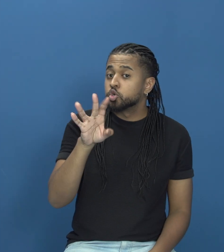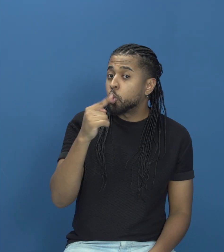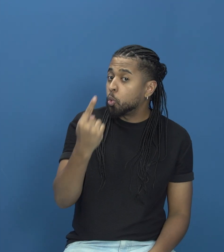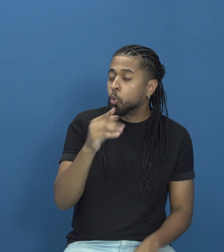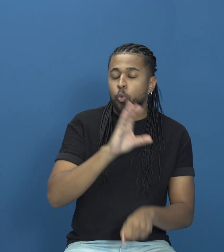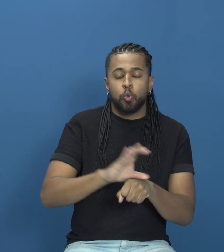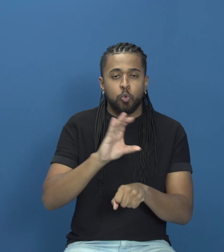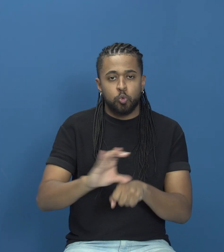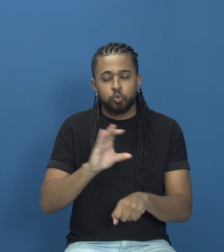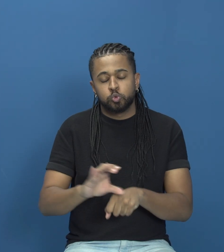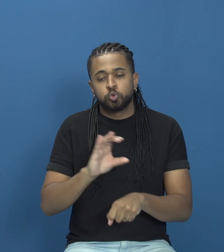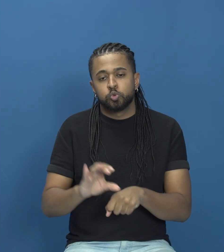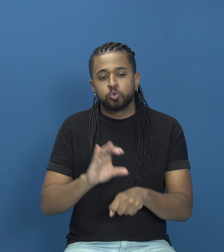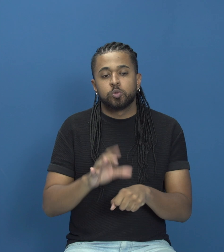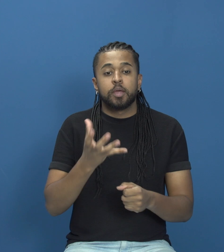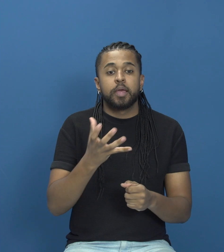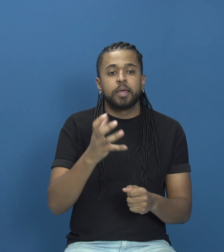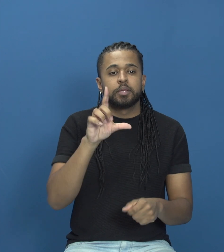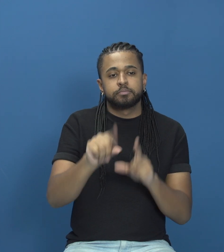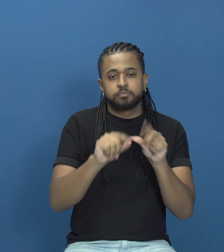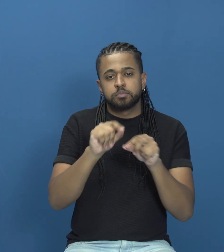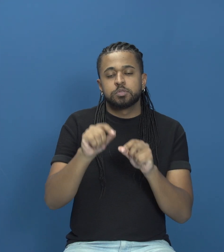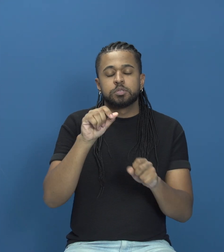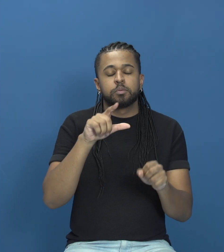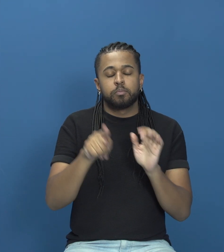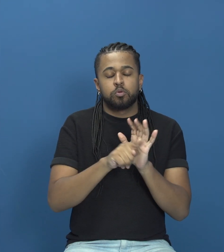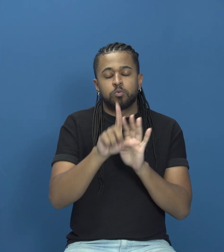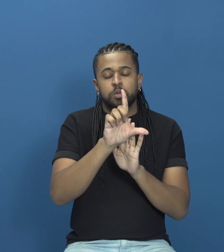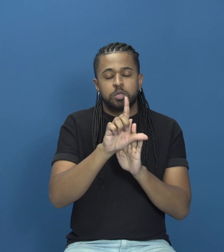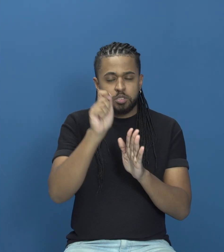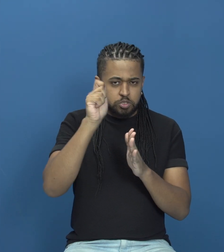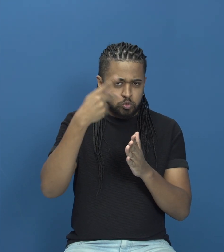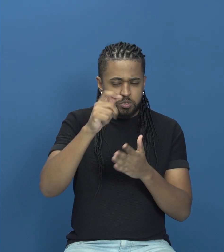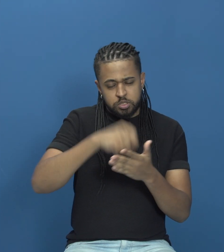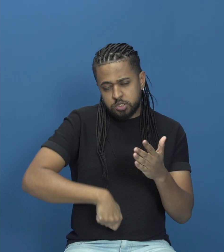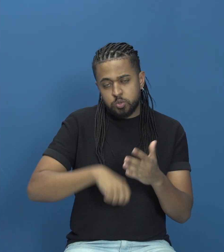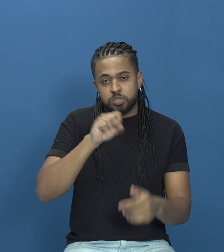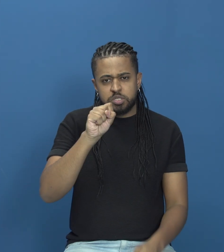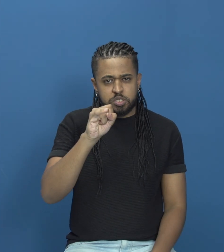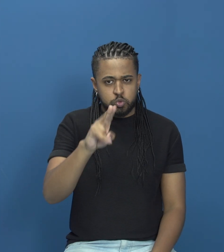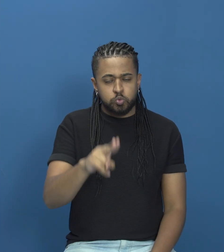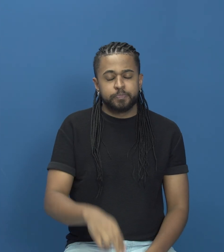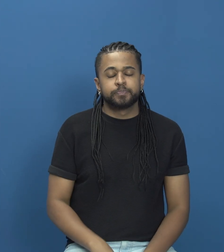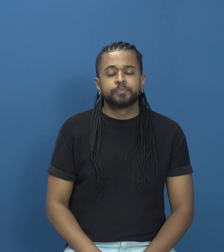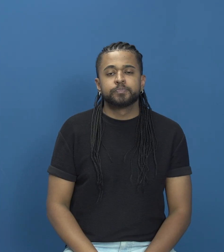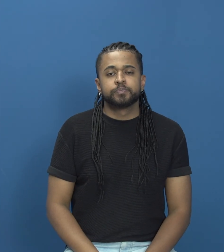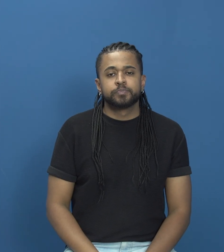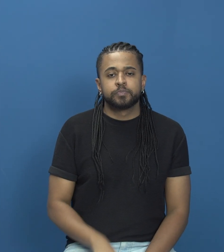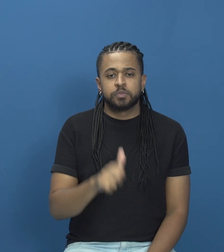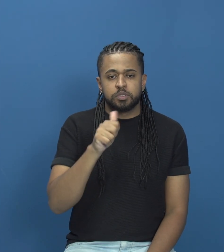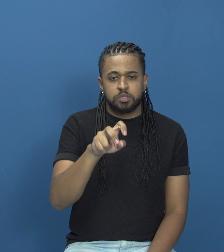um dos cursos para o qual optou por concorrer em sua inscrição ao SISU.